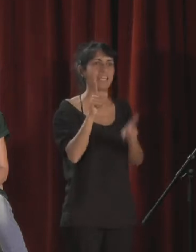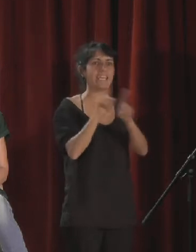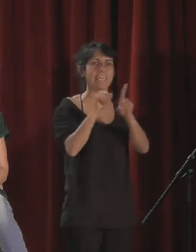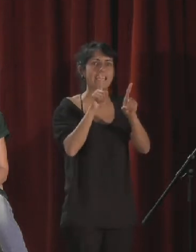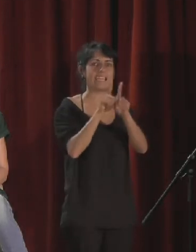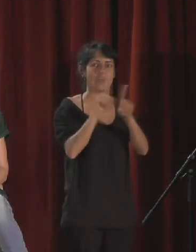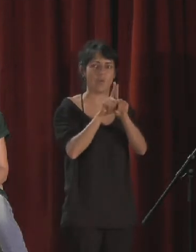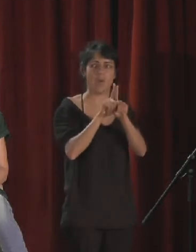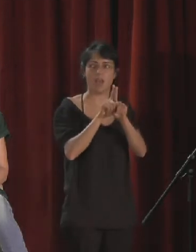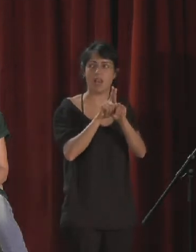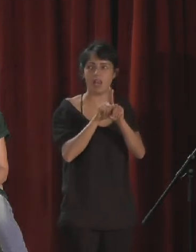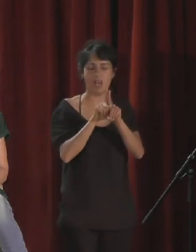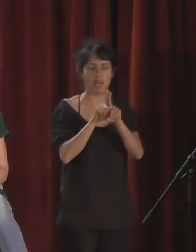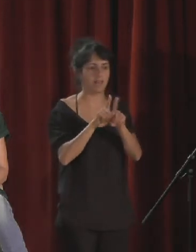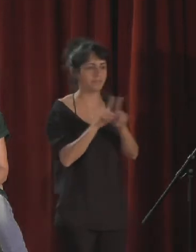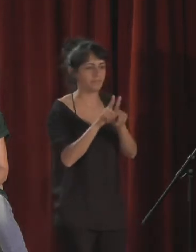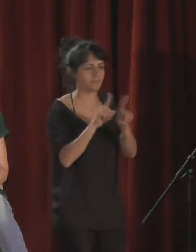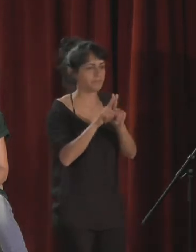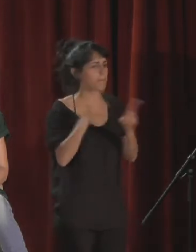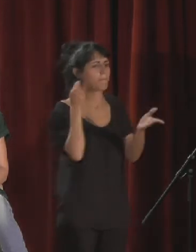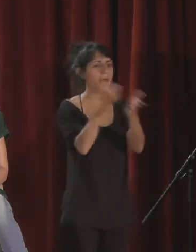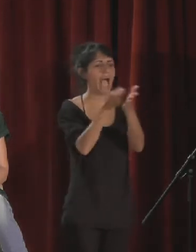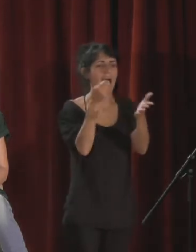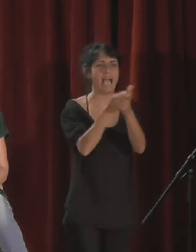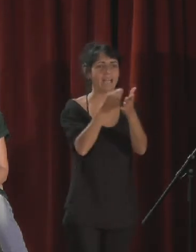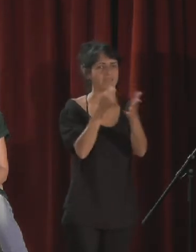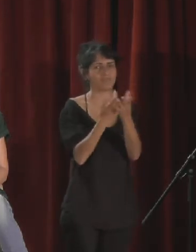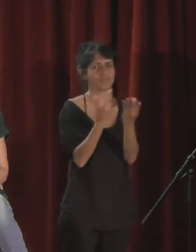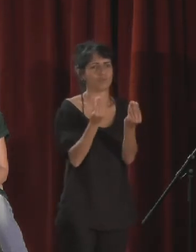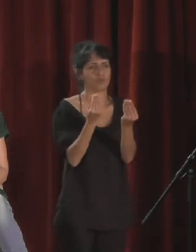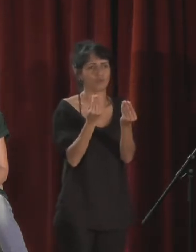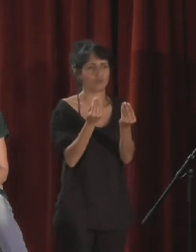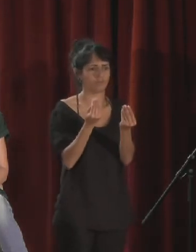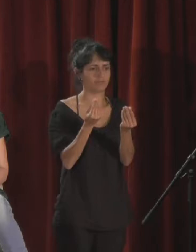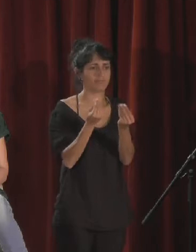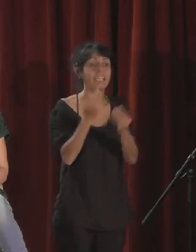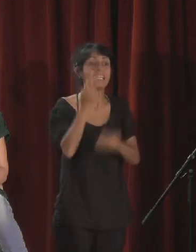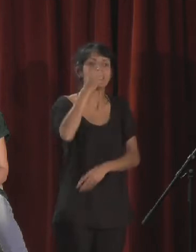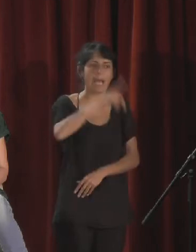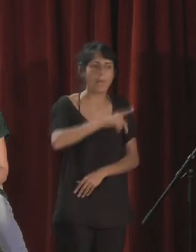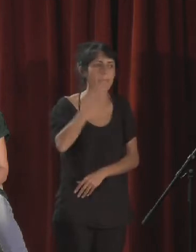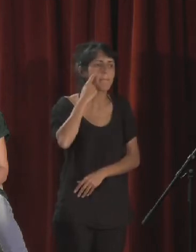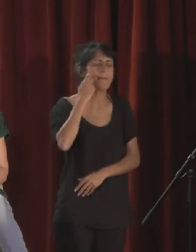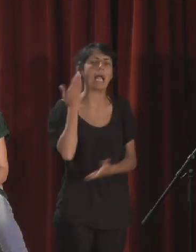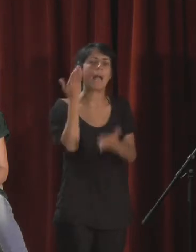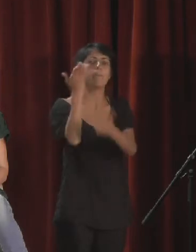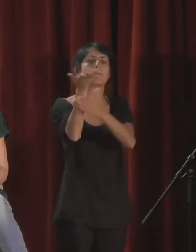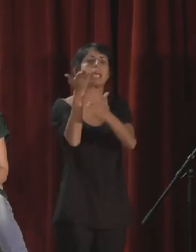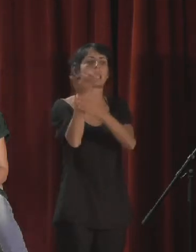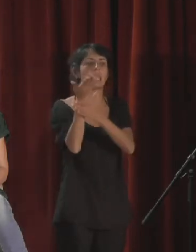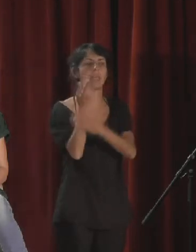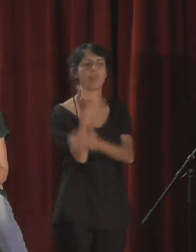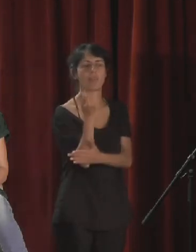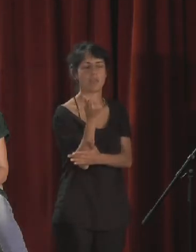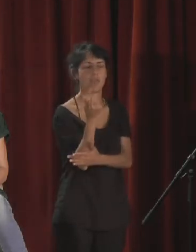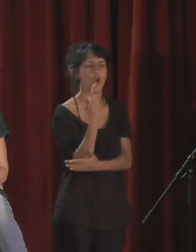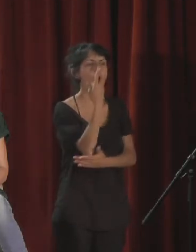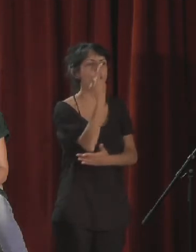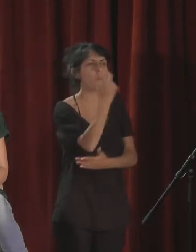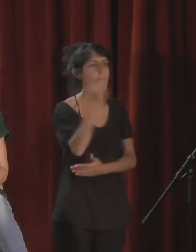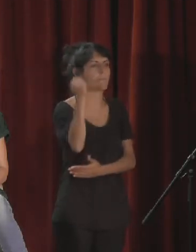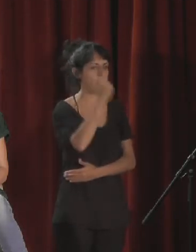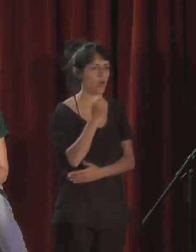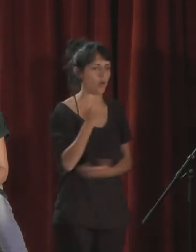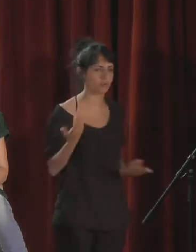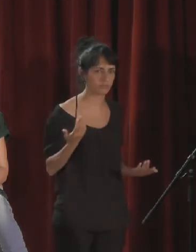ao mesmo tempo, somos o país que lle transferiu á banca 1 billón de euros. Esos son os datos que manexa, evidentemente, non